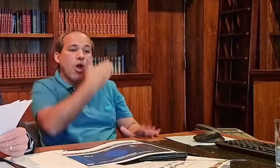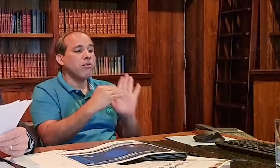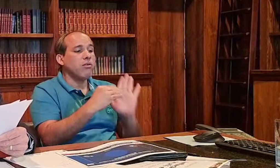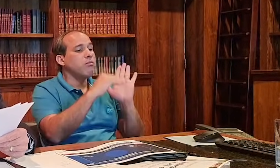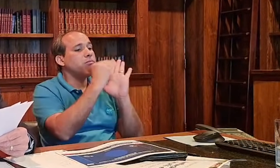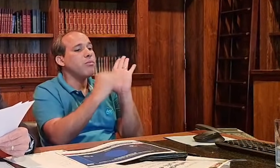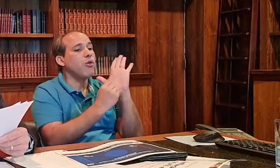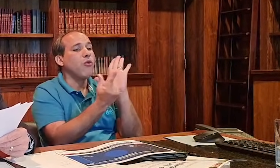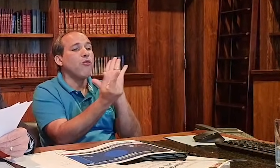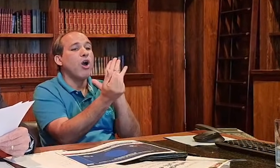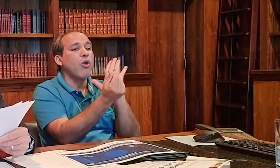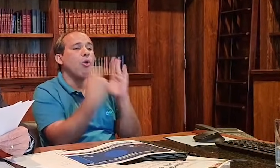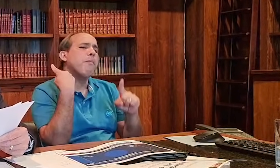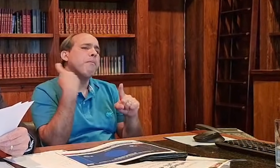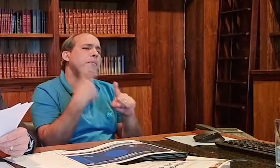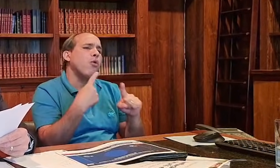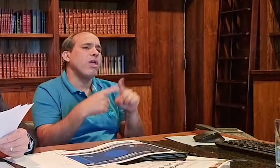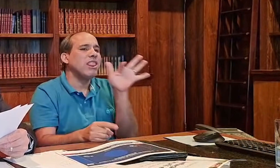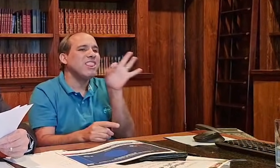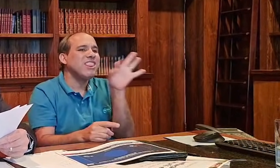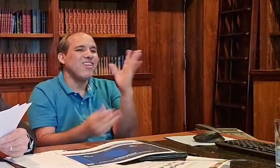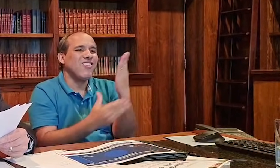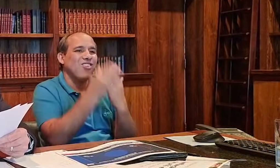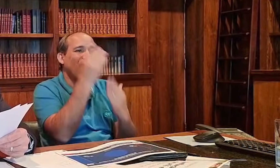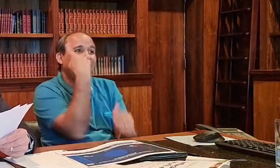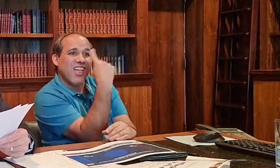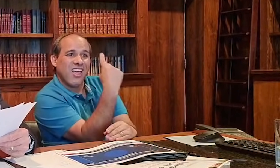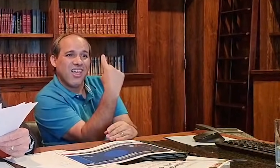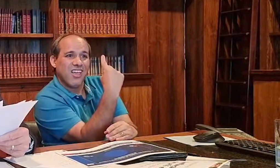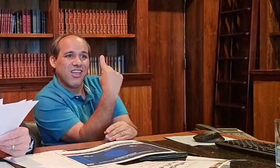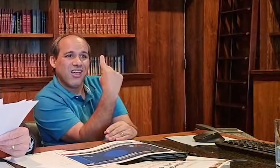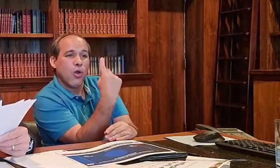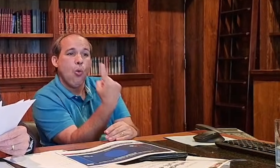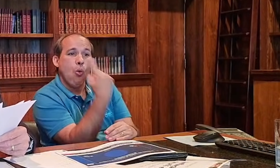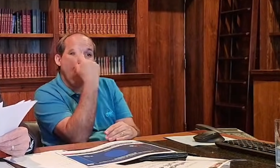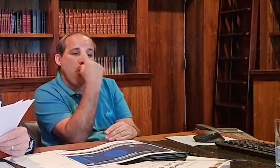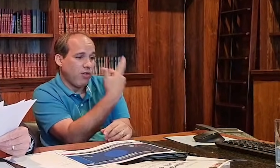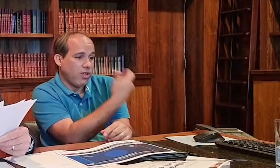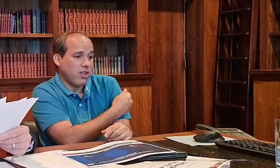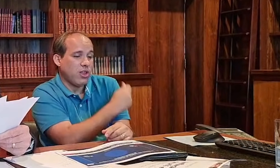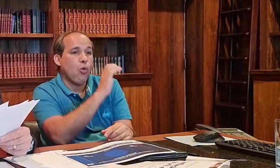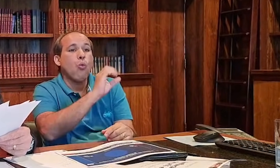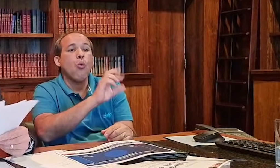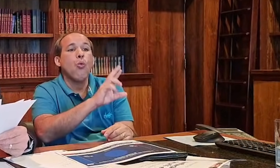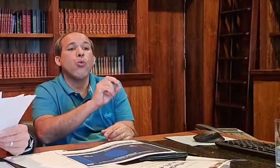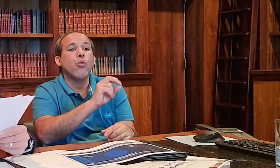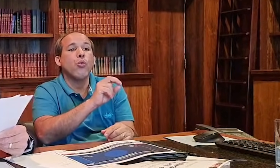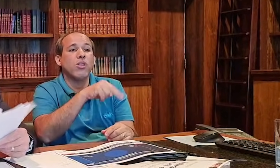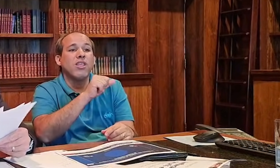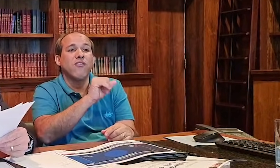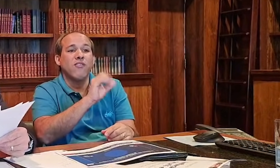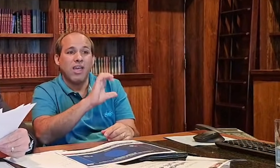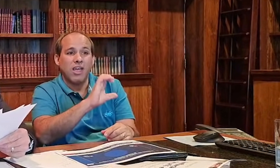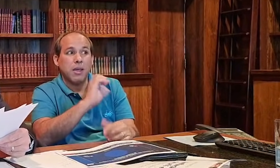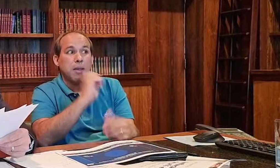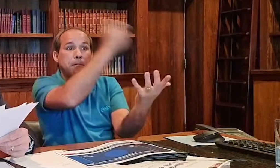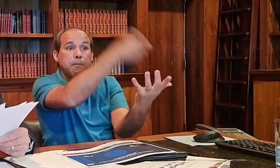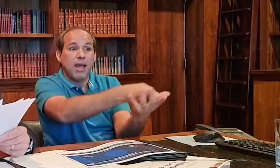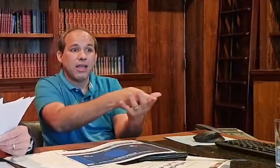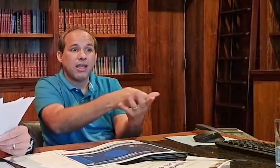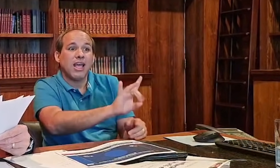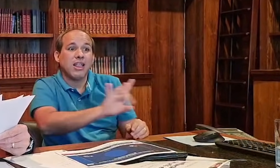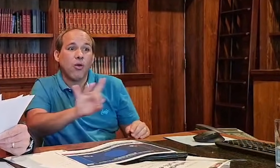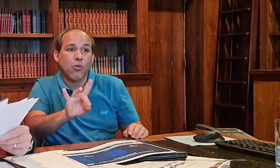de custo, porque custa $10 a CoronaVac para entregar para nós pagamos por